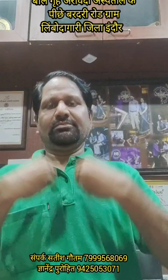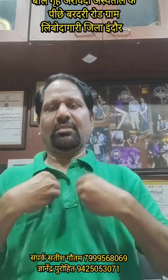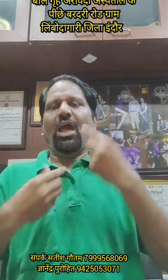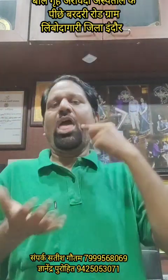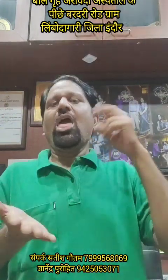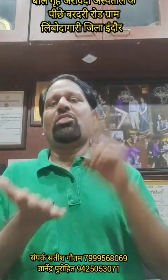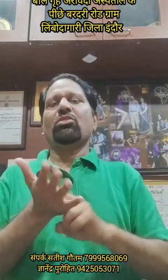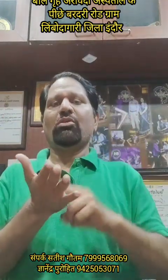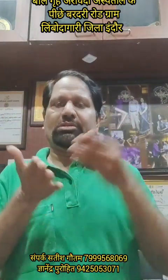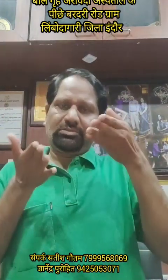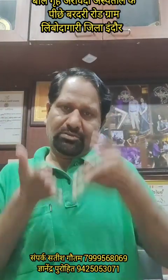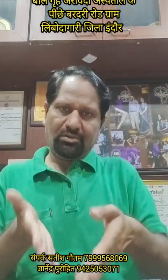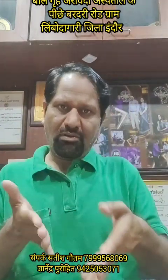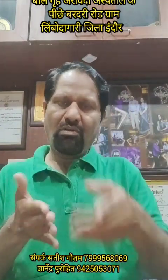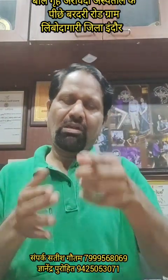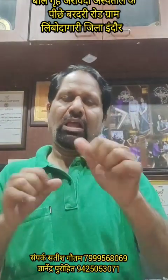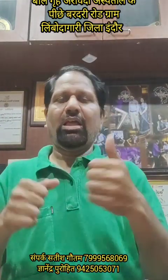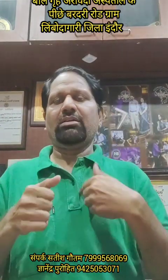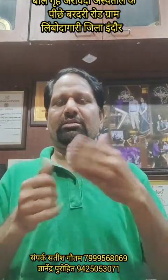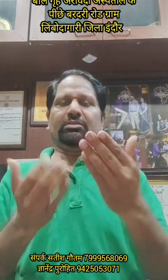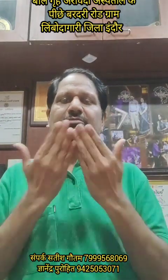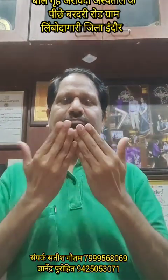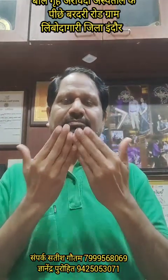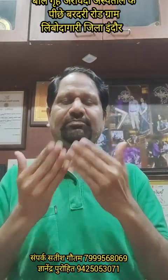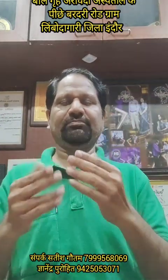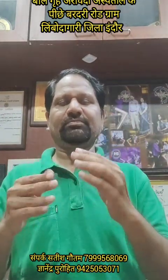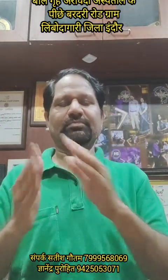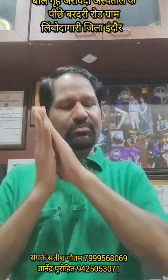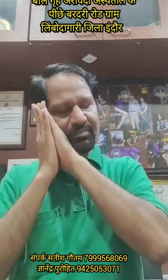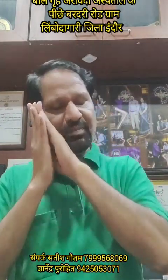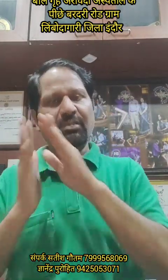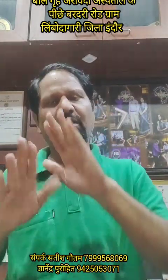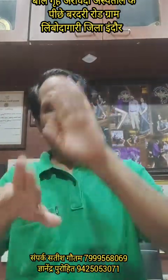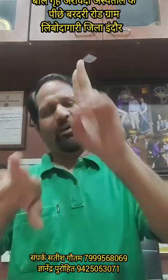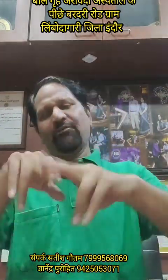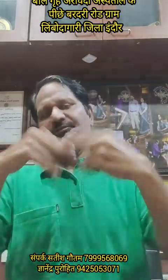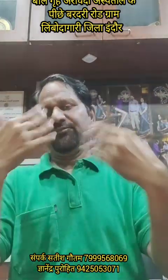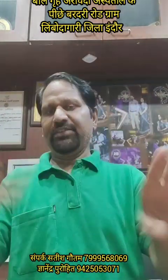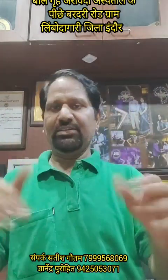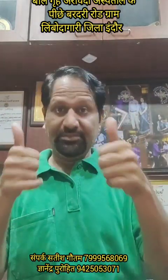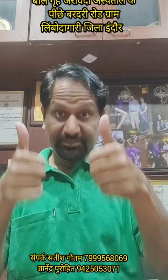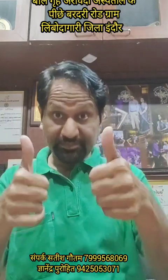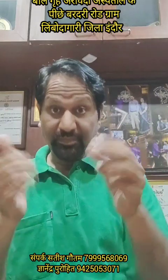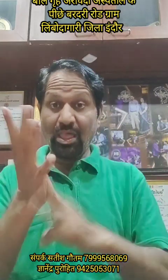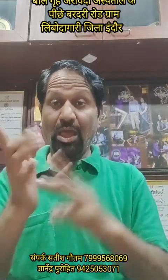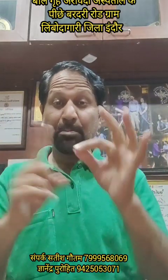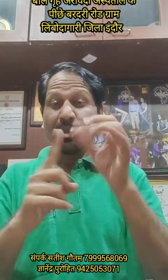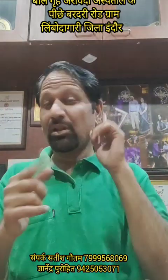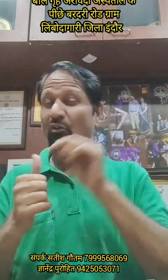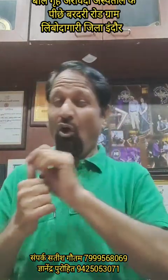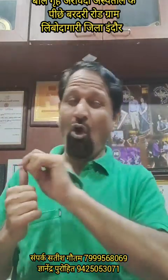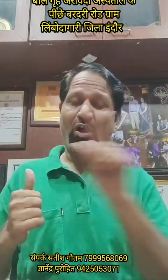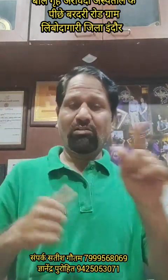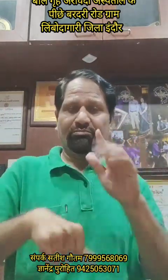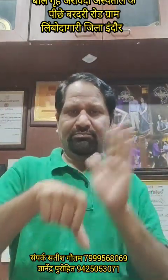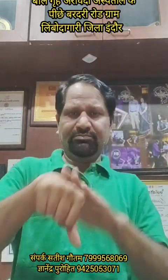पूरा होने के बाद, मेडिकल होने के बाद, आप हमारे यहाँ रेफ़र कर सकते हैं और रहना खाना शिक्षा दीक्षा सब कुछ निःशुल्क